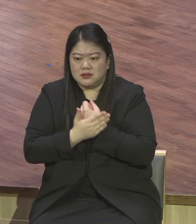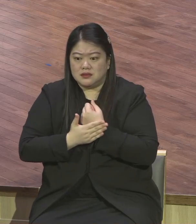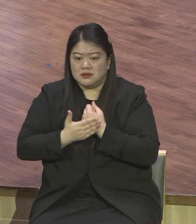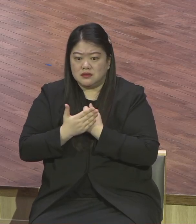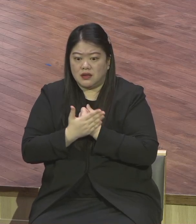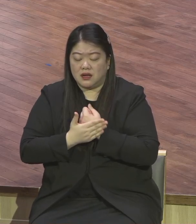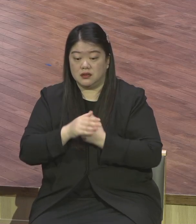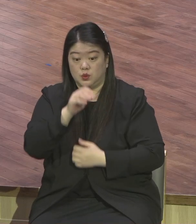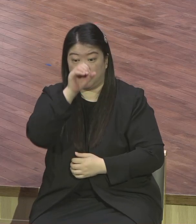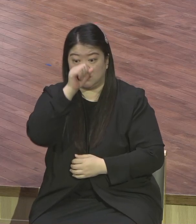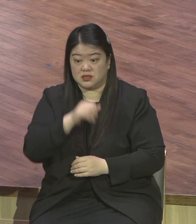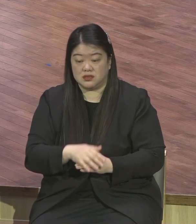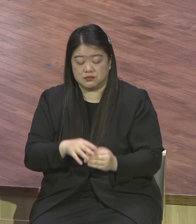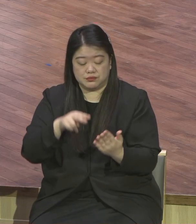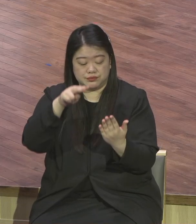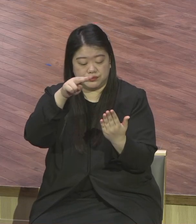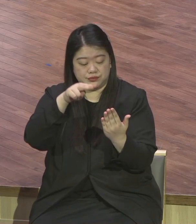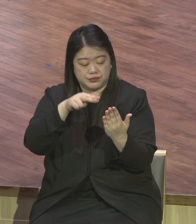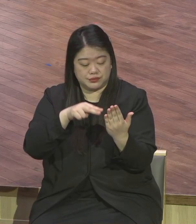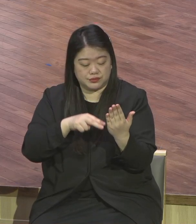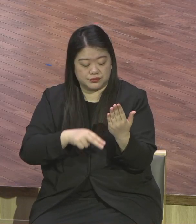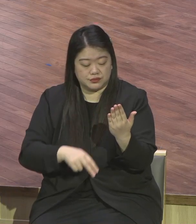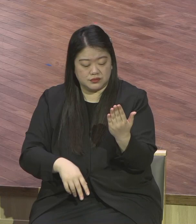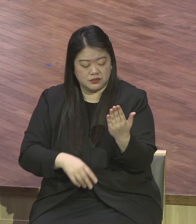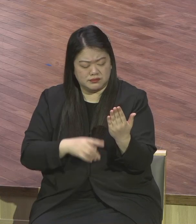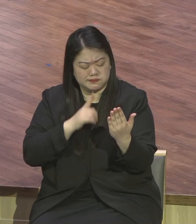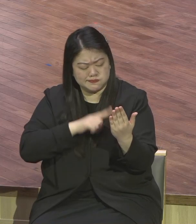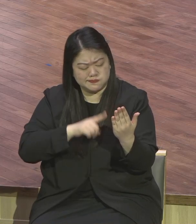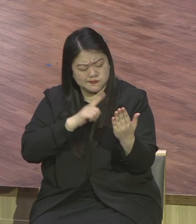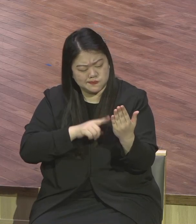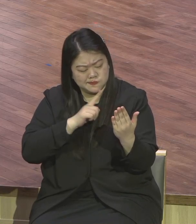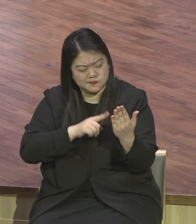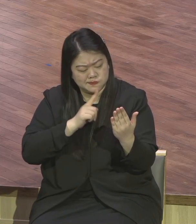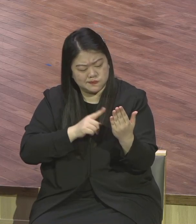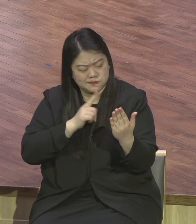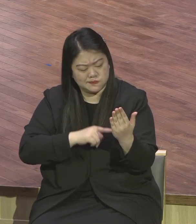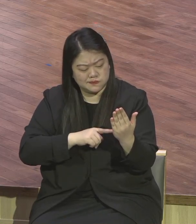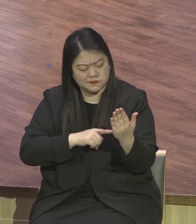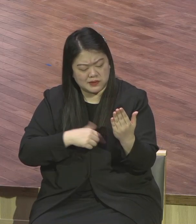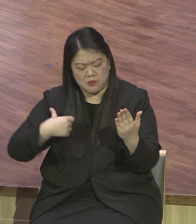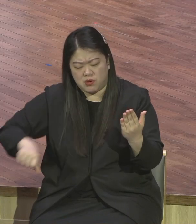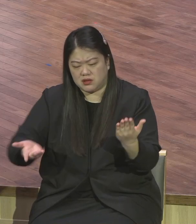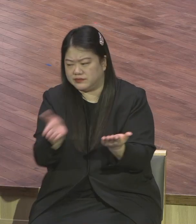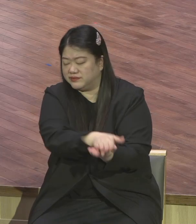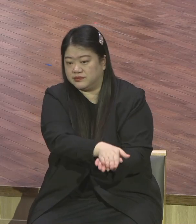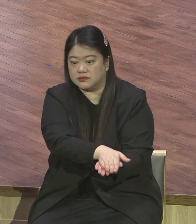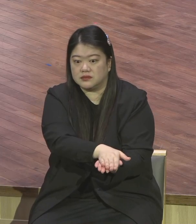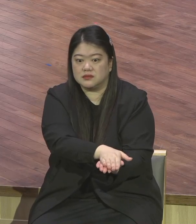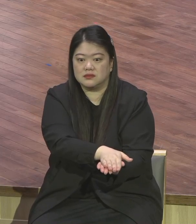기쁨을 맛보는 것을 성경적 신앙생활에